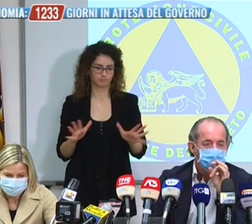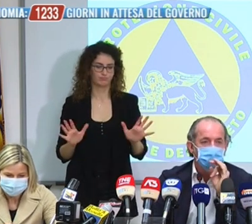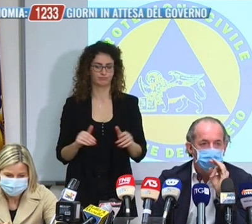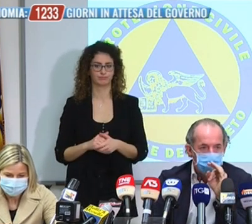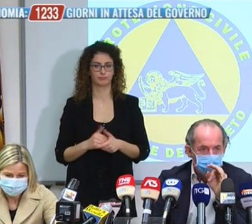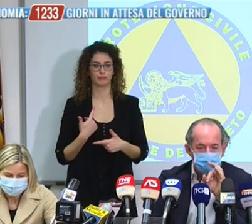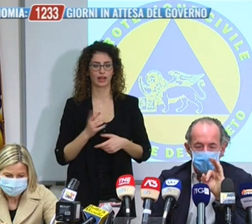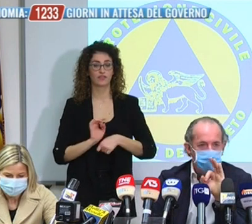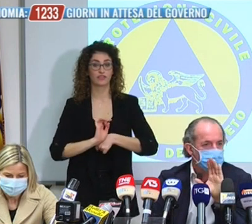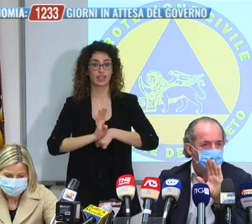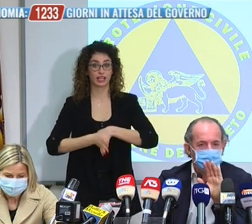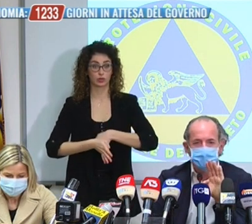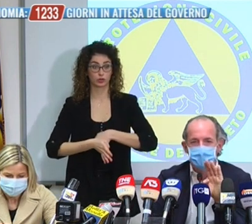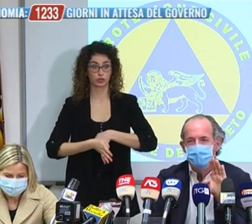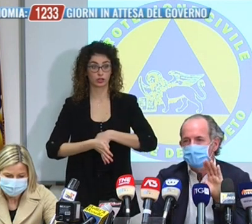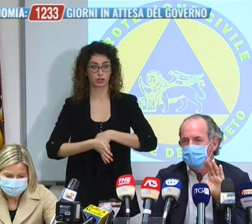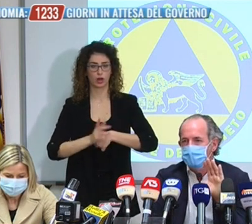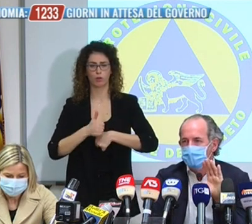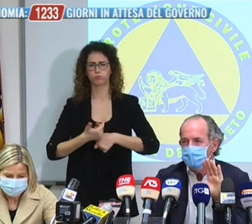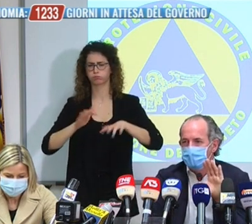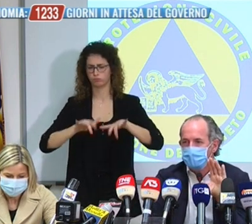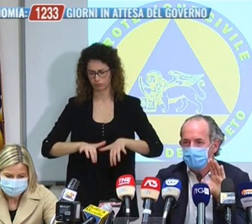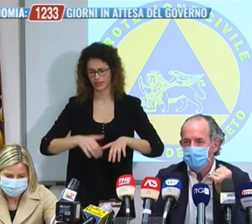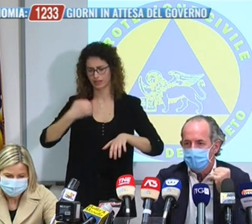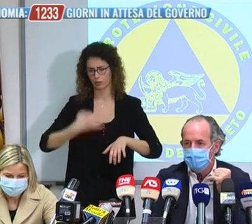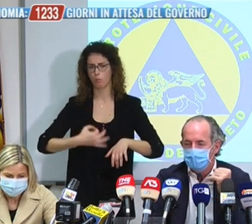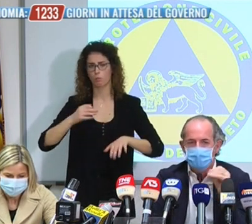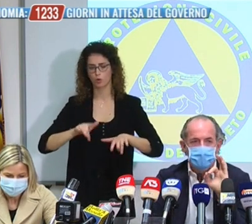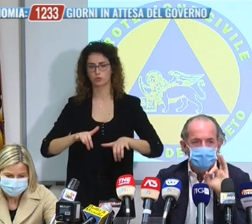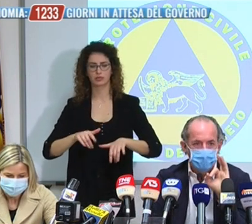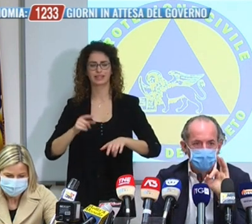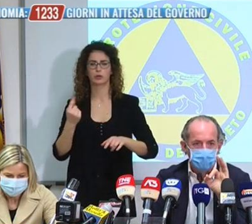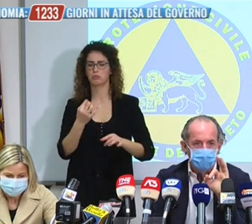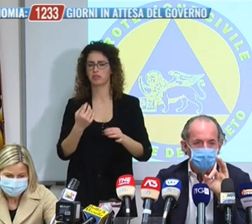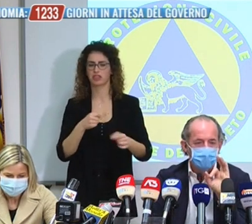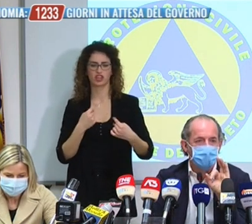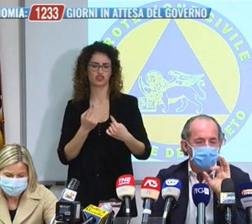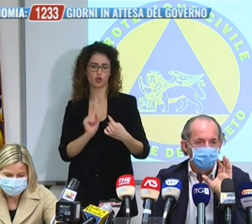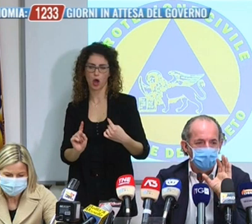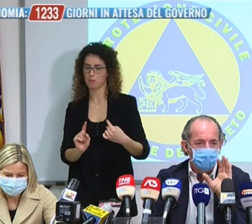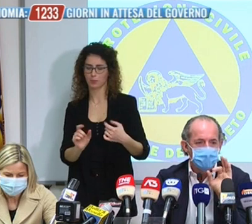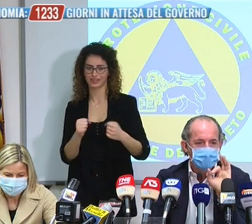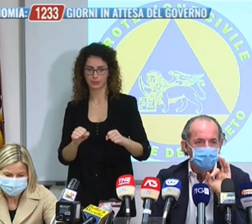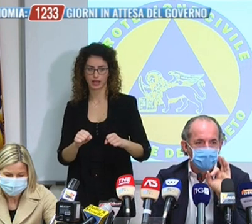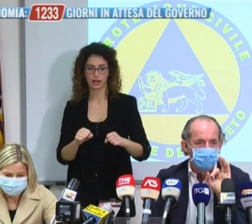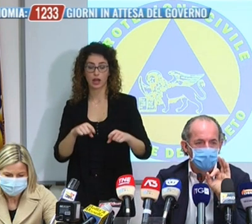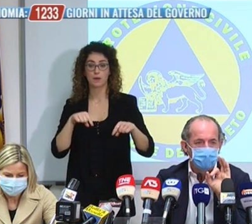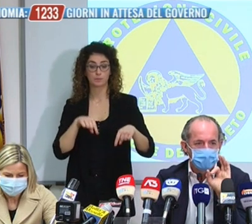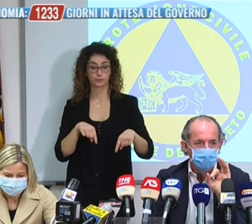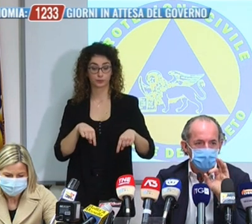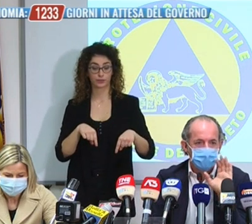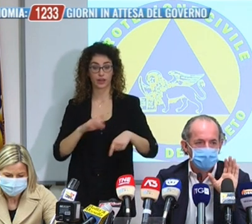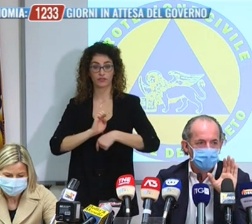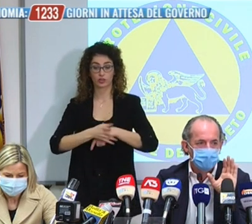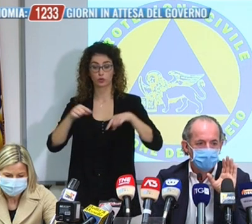Il virus sicuramente, questo lo potete scrivere, nessuno mi smentirà, circola di più rispetto alla prima fase, circola di più